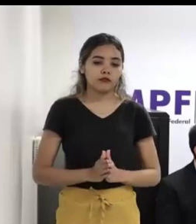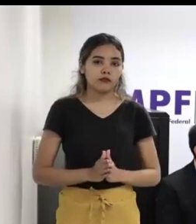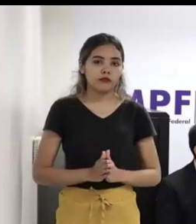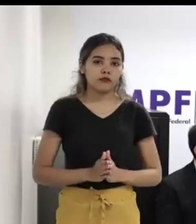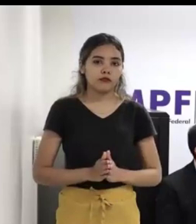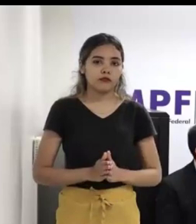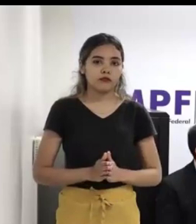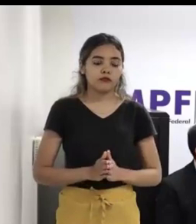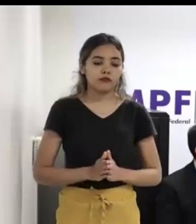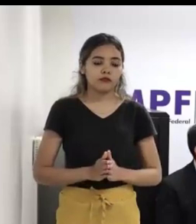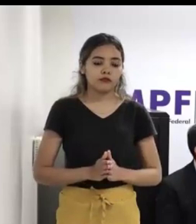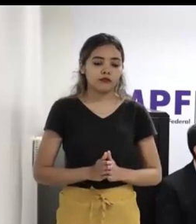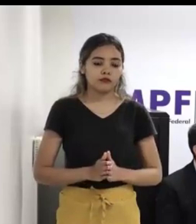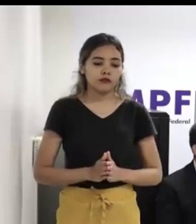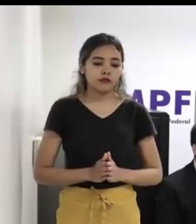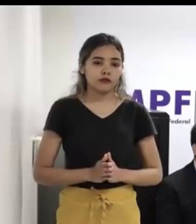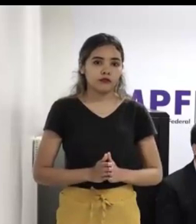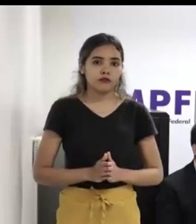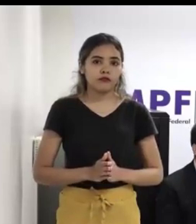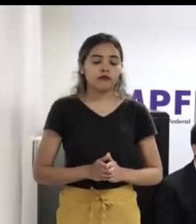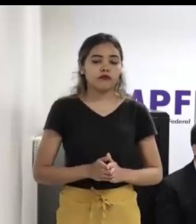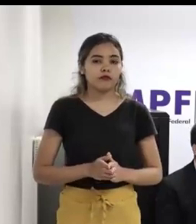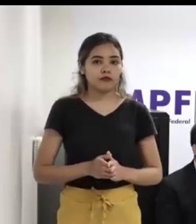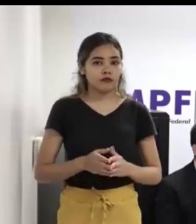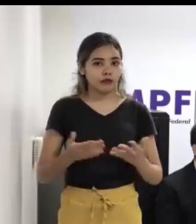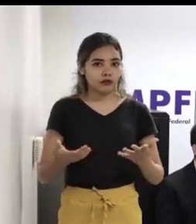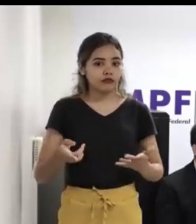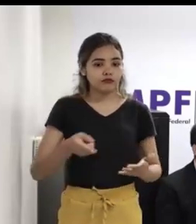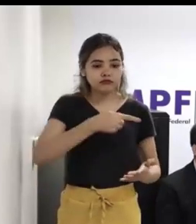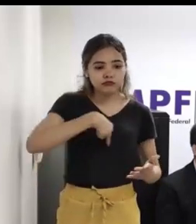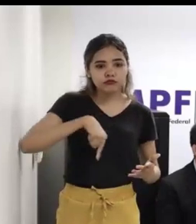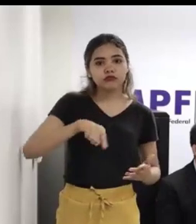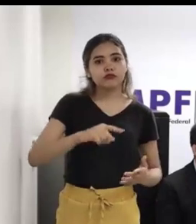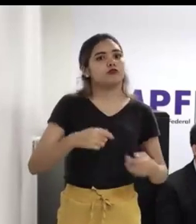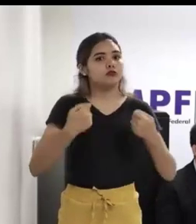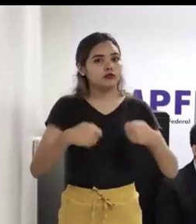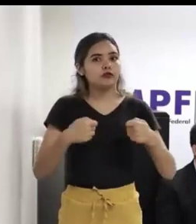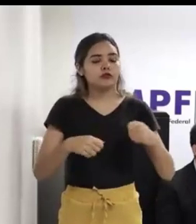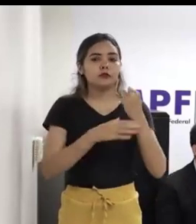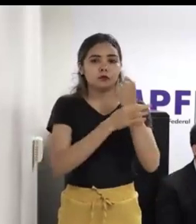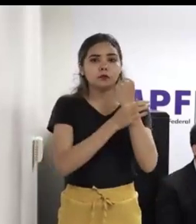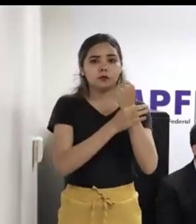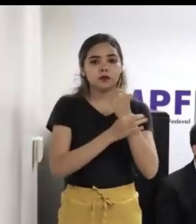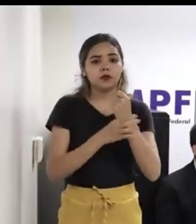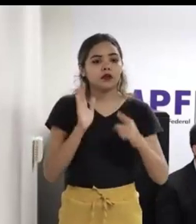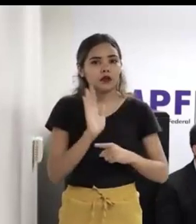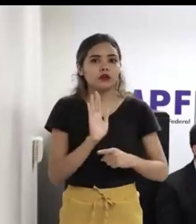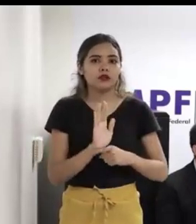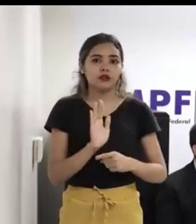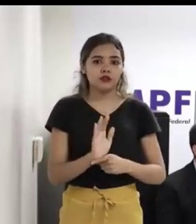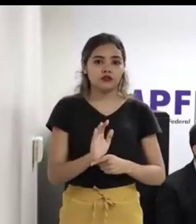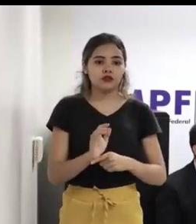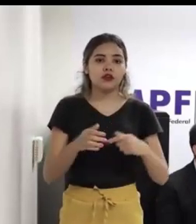compartilhado de oferecer essa proteção estarmos sempre num constante atualização dos conceitos das doutrinas